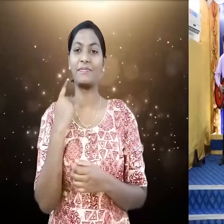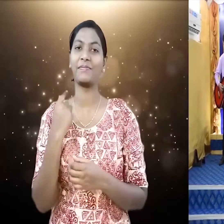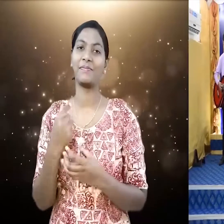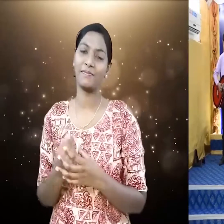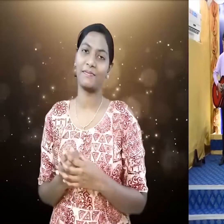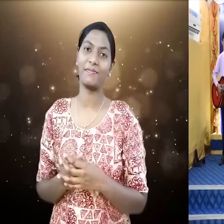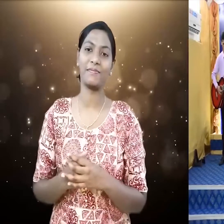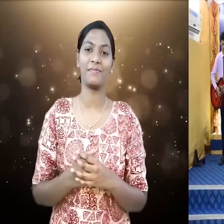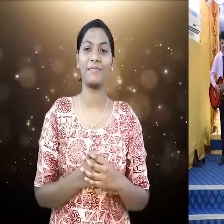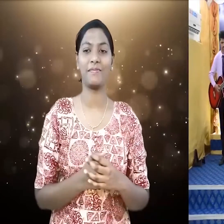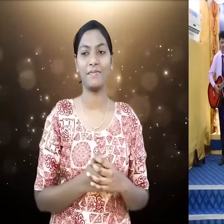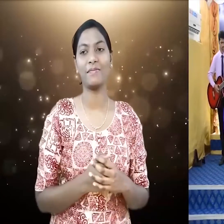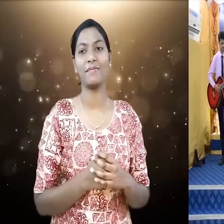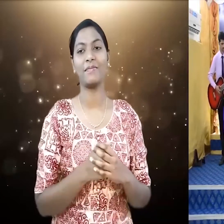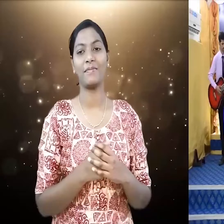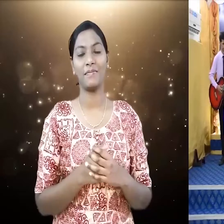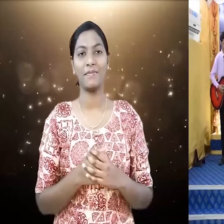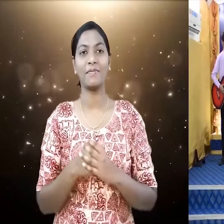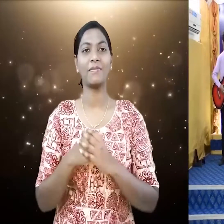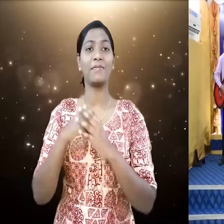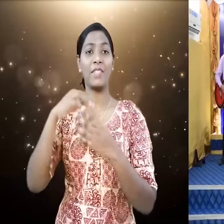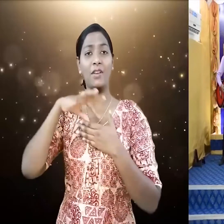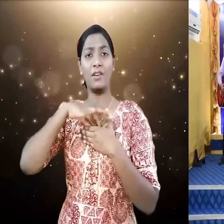आवास सुनूं